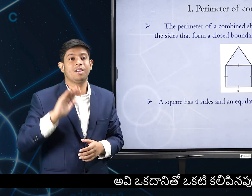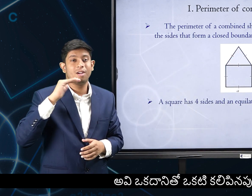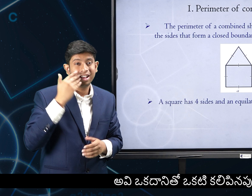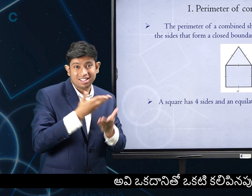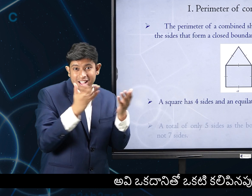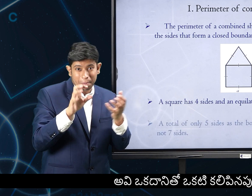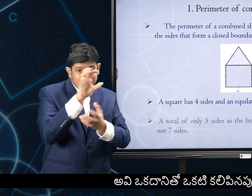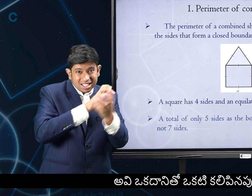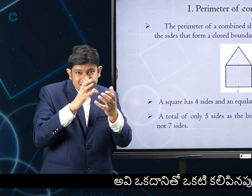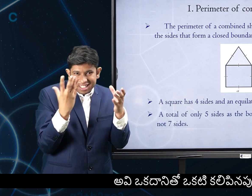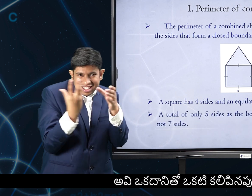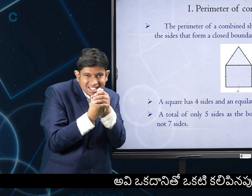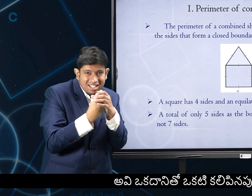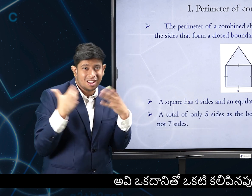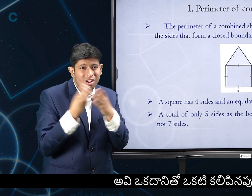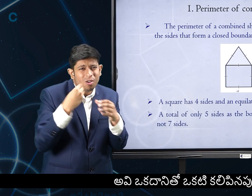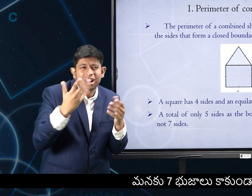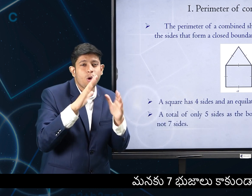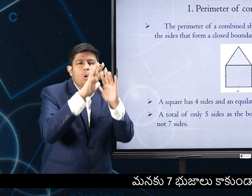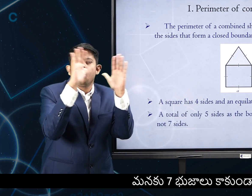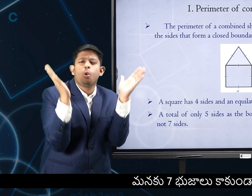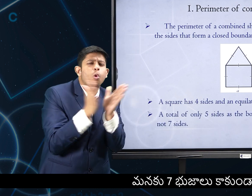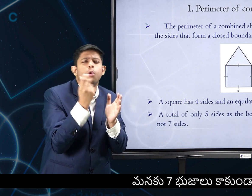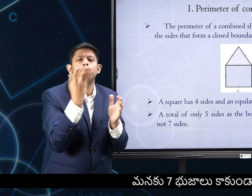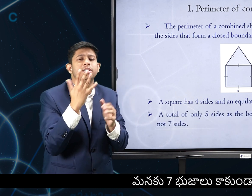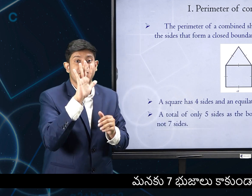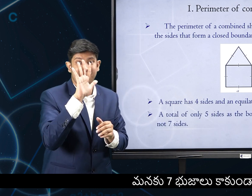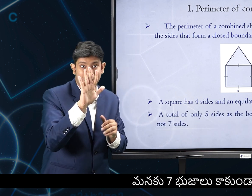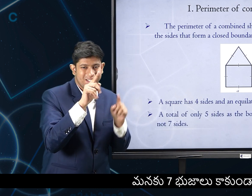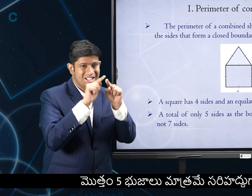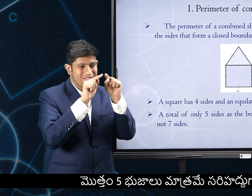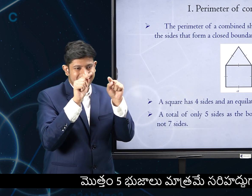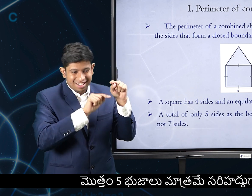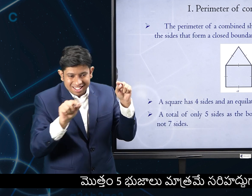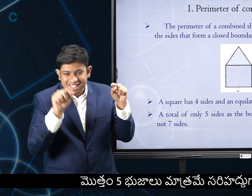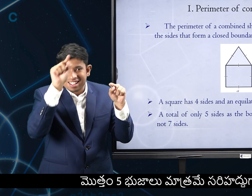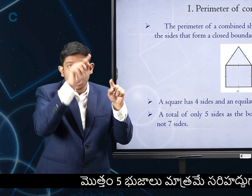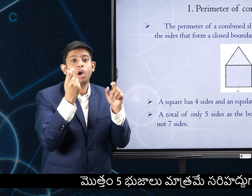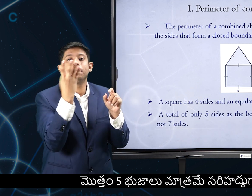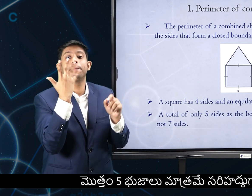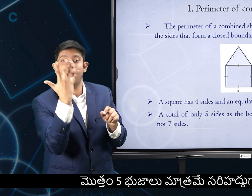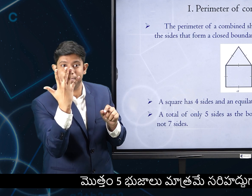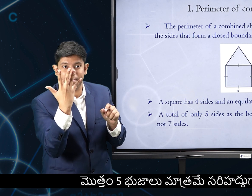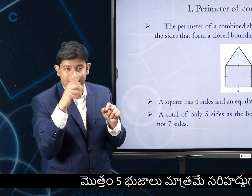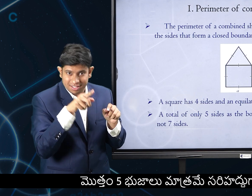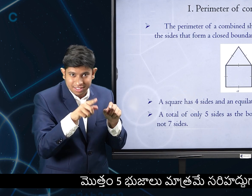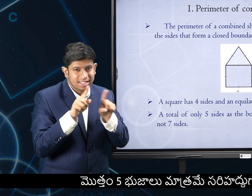అవి ఒకదానితో ఒకటి కలిపినప్పుడు మనకు 7 భుజాలు కాకుండా మొత్తం 5 భుజాలు మాత్రమే సరిహద్దులుగా